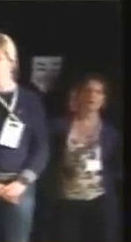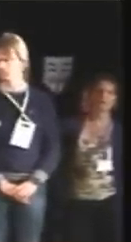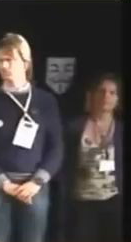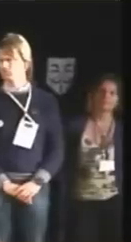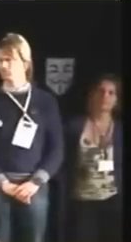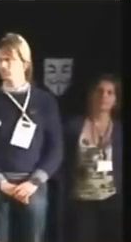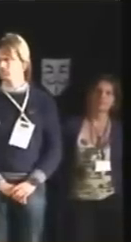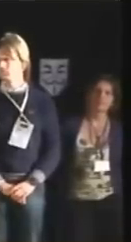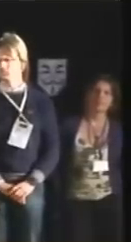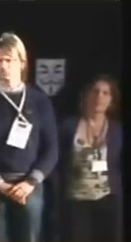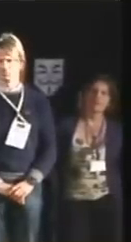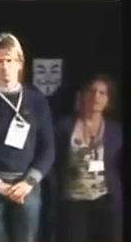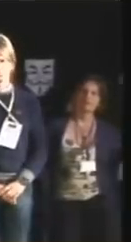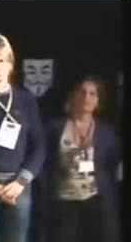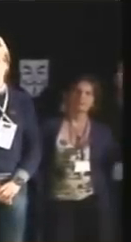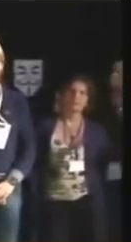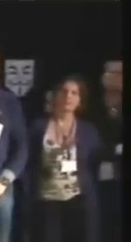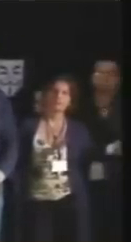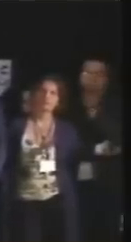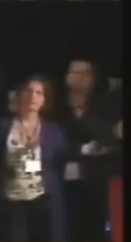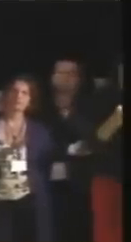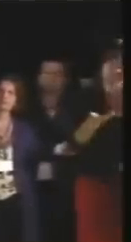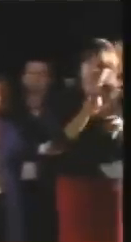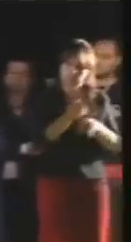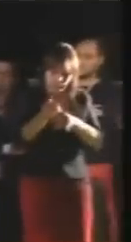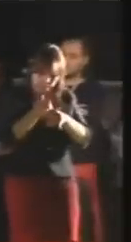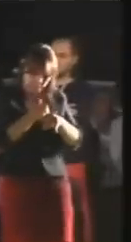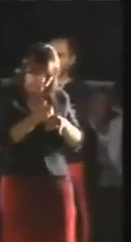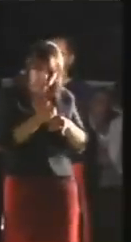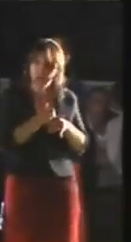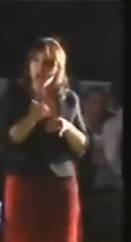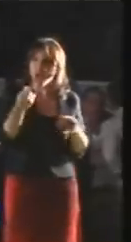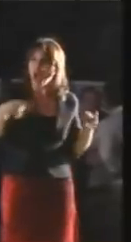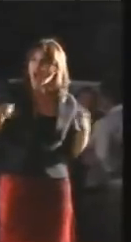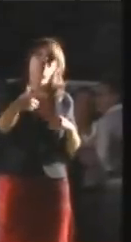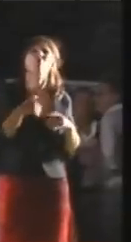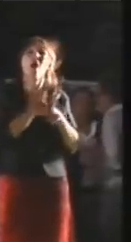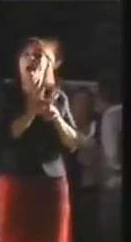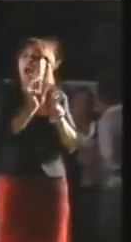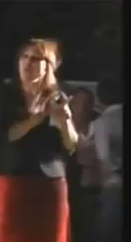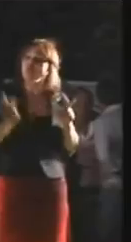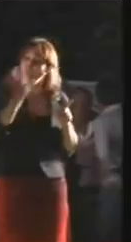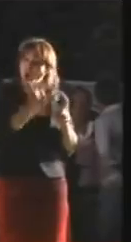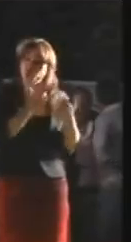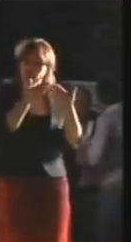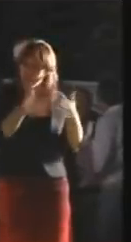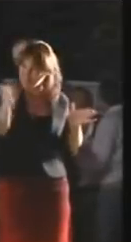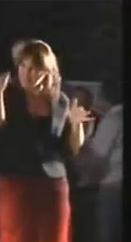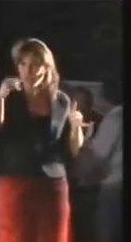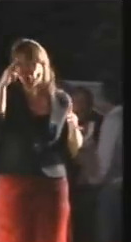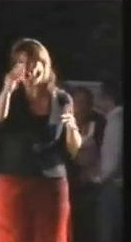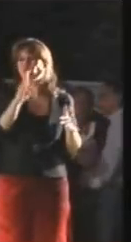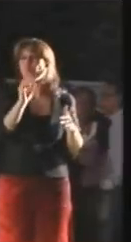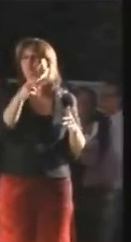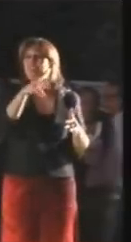Stabiliremo delle quote e stabiliremo delle assistenze giuste. Quando abbiamo aperto l'Europa, io mi ricordo che c'era la Bonino, che